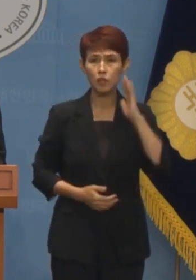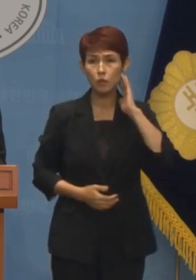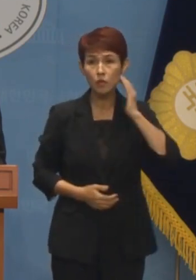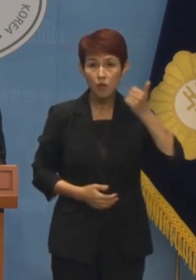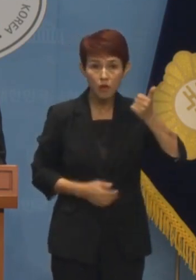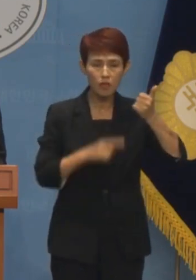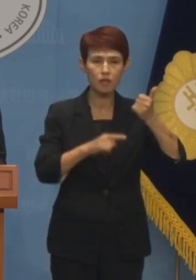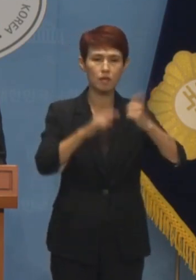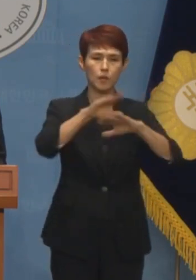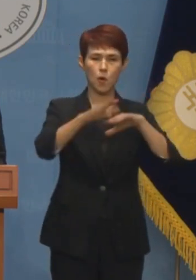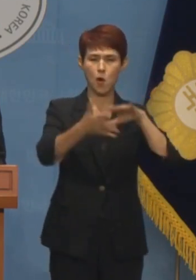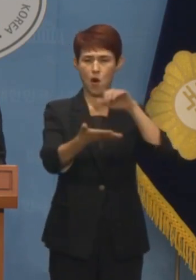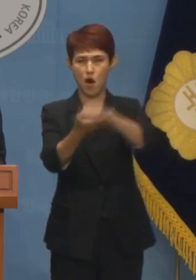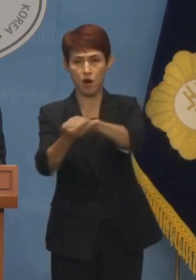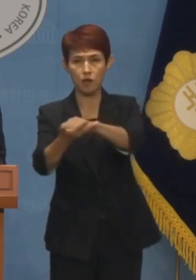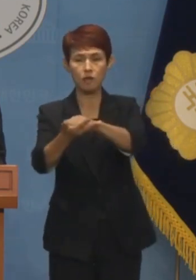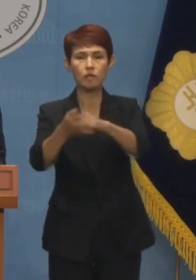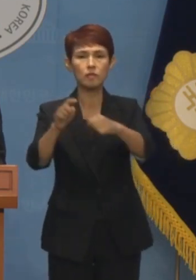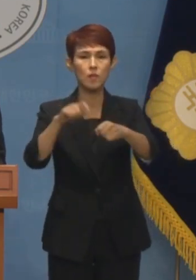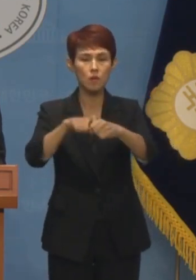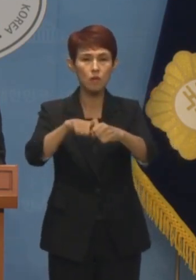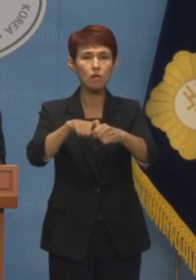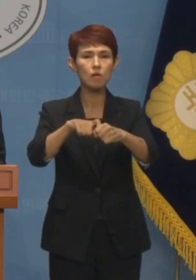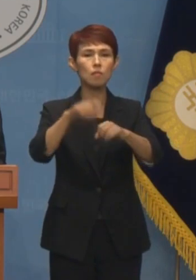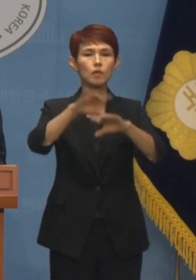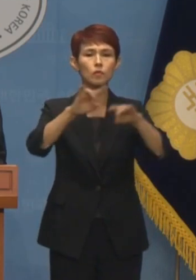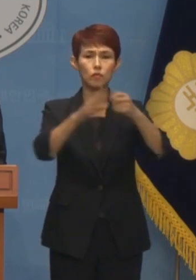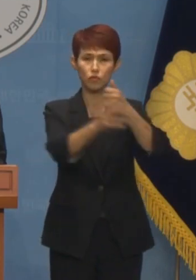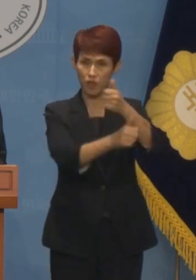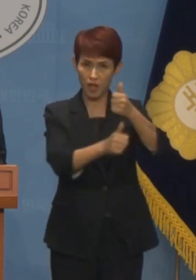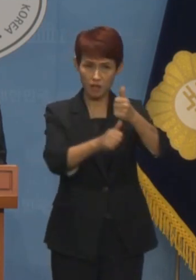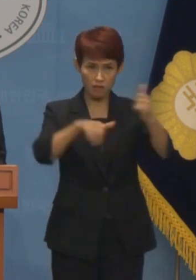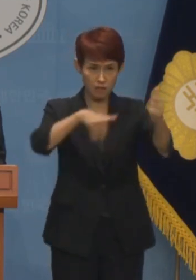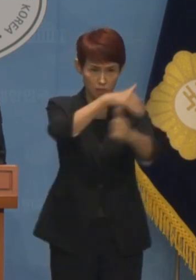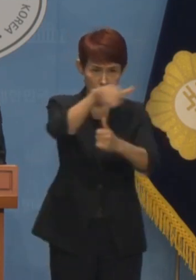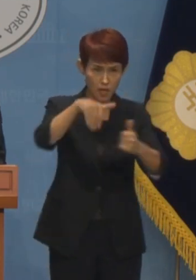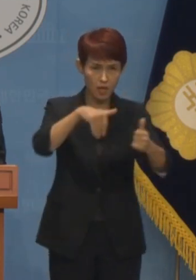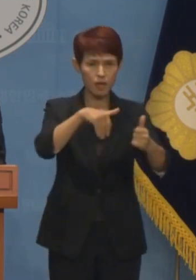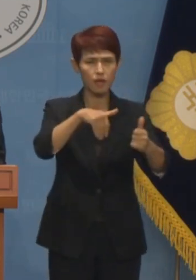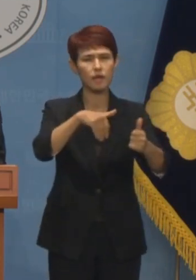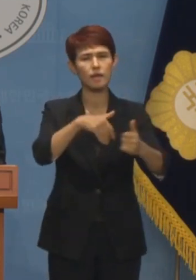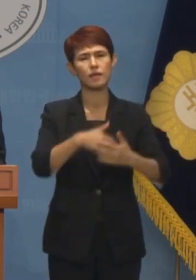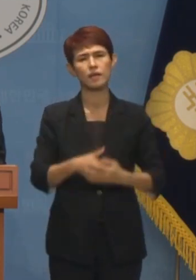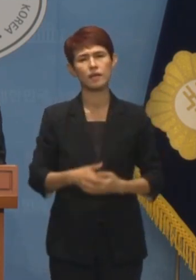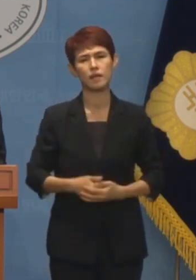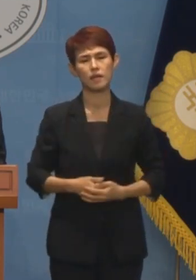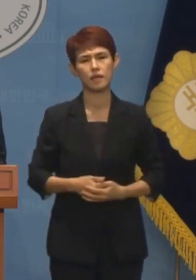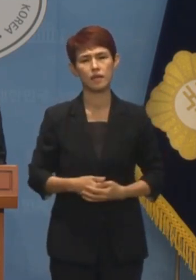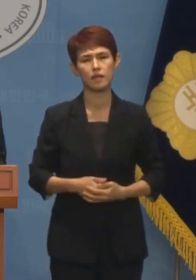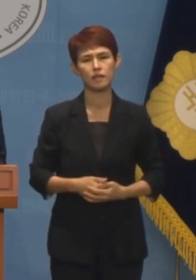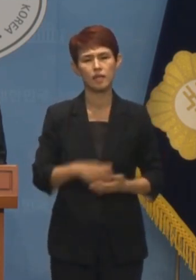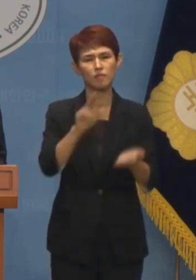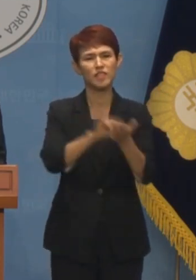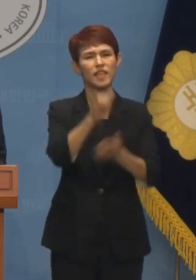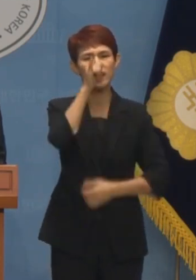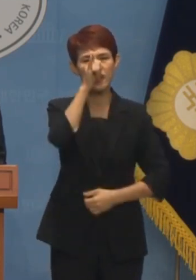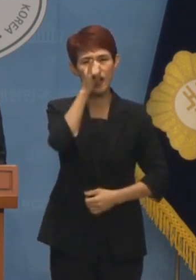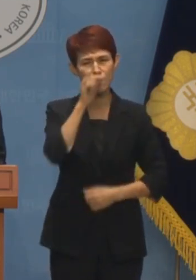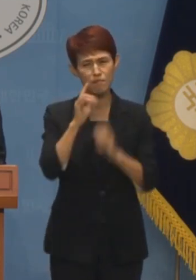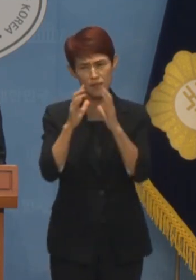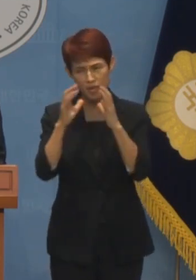방송 장학 도구로 전락한 방통의 현실에 내부에서 마저 해체해야 한다는